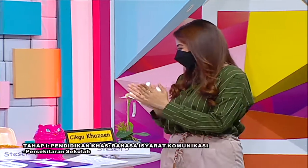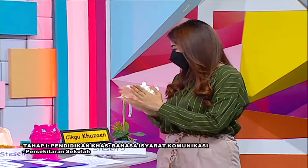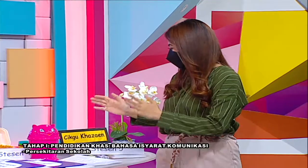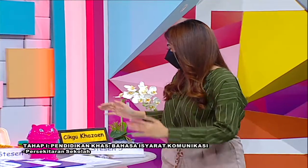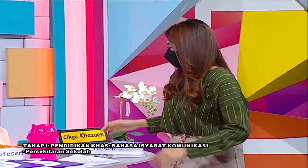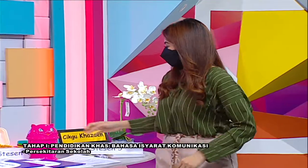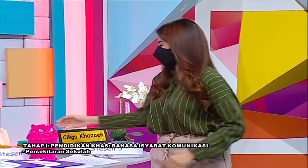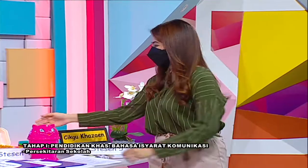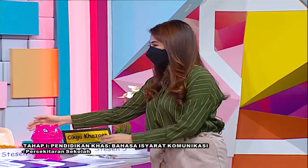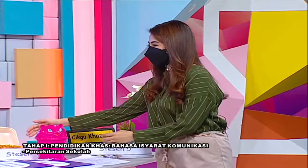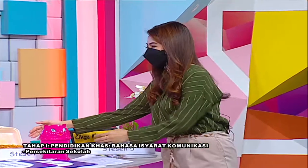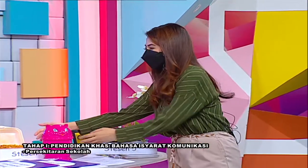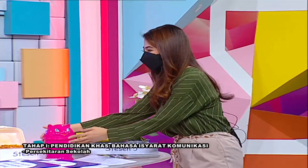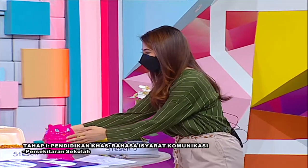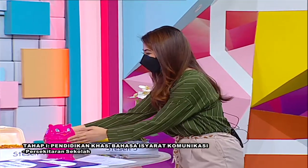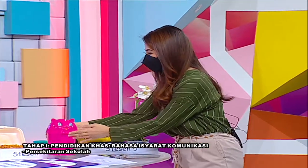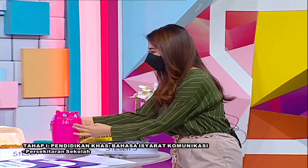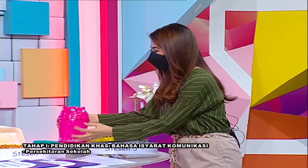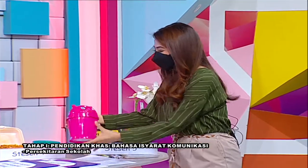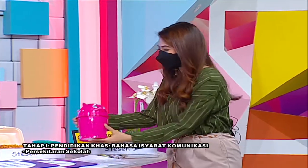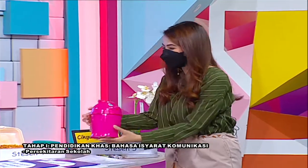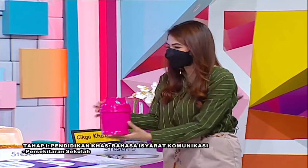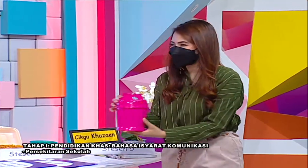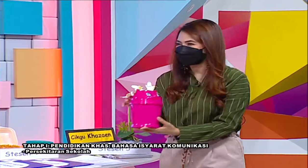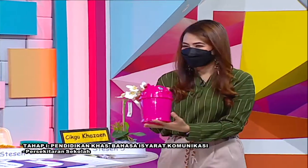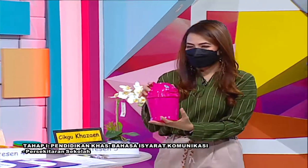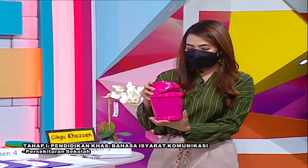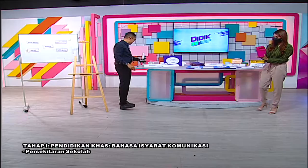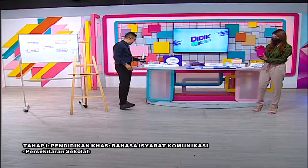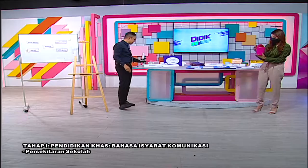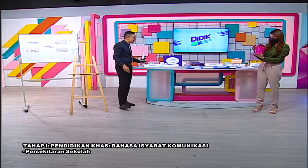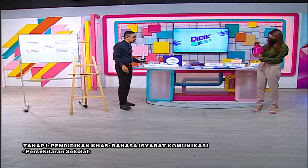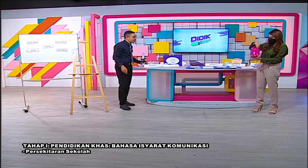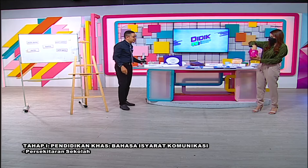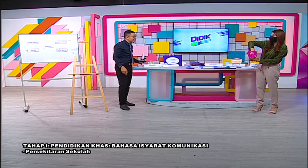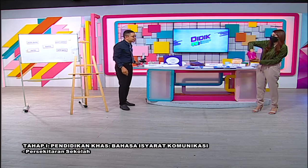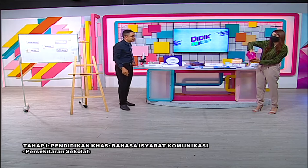Okey. Pandailah Kak Ellie. Terima kasih cikgu. Nombor 3. Saya cabut lagi. Ya.